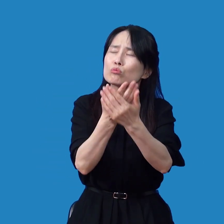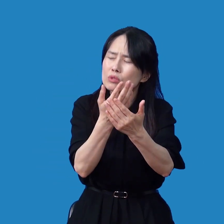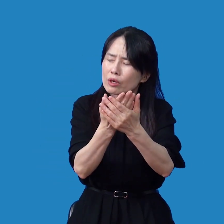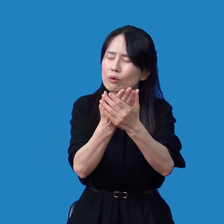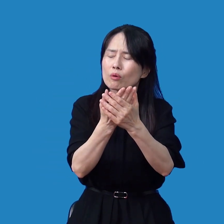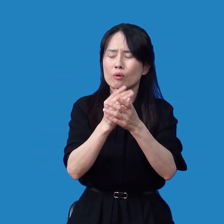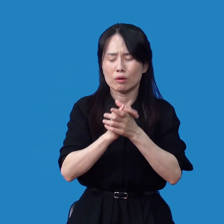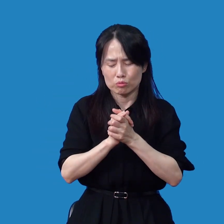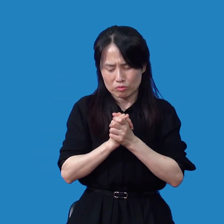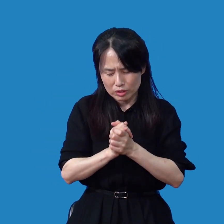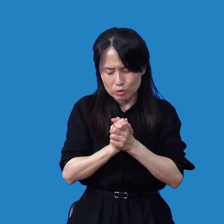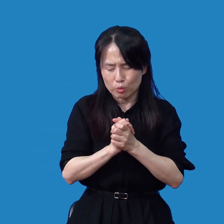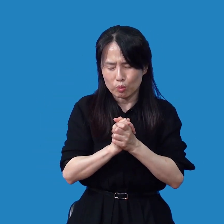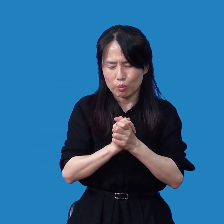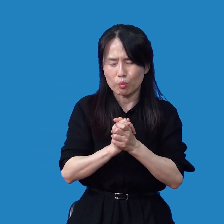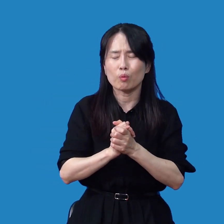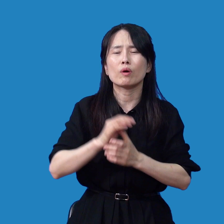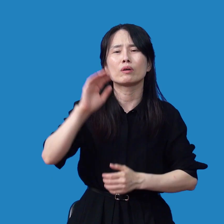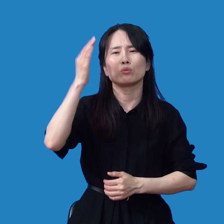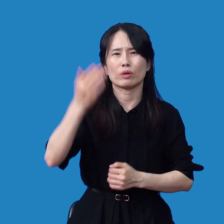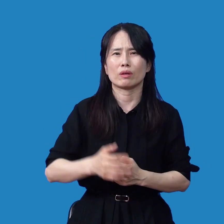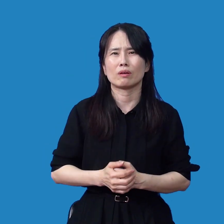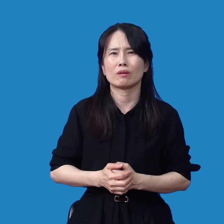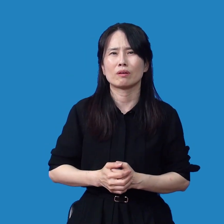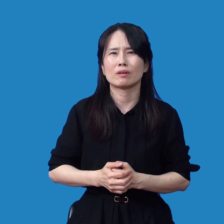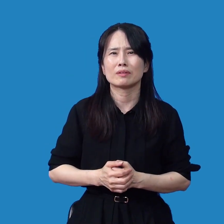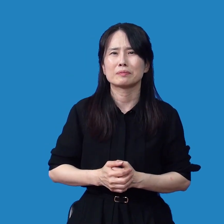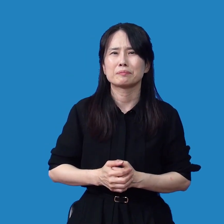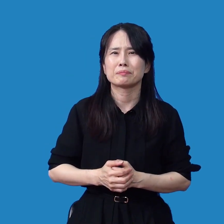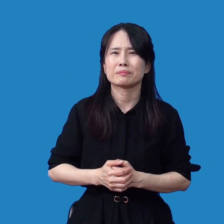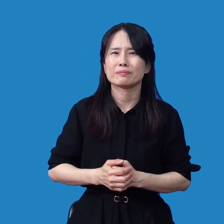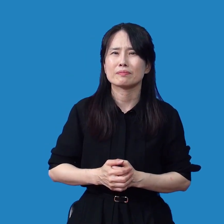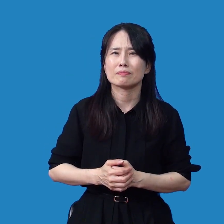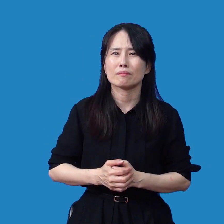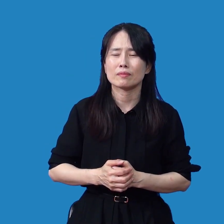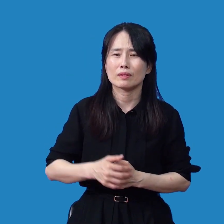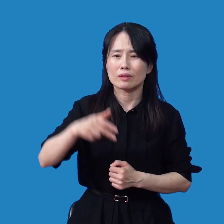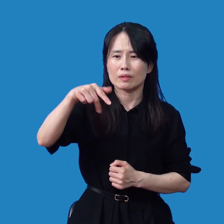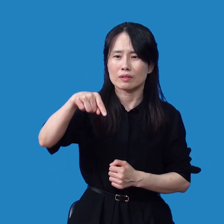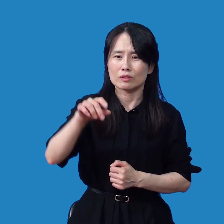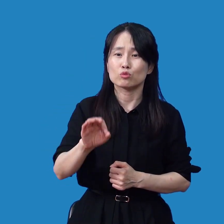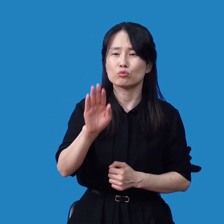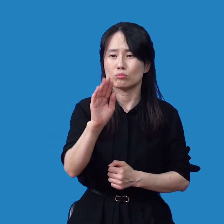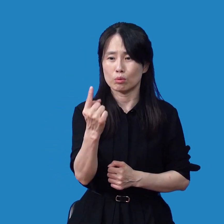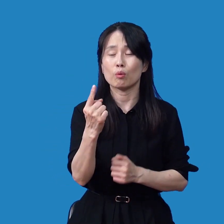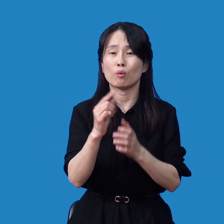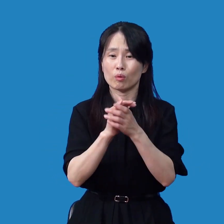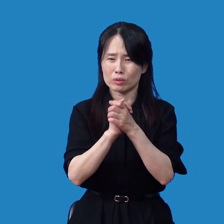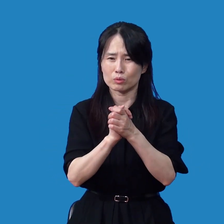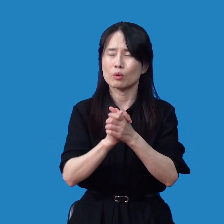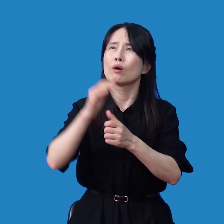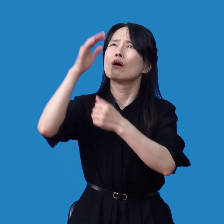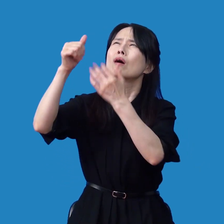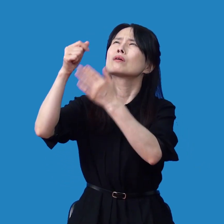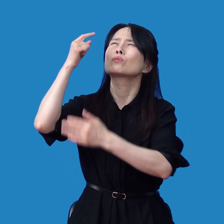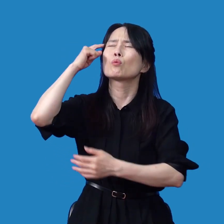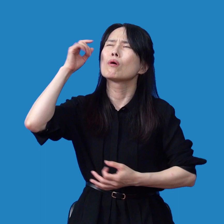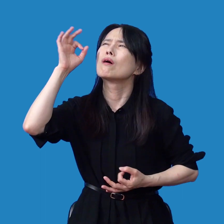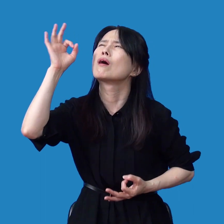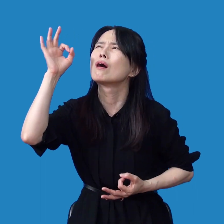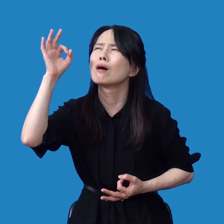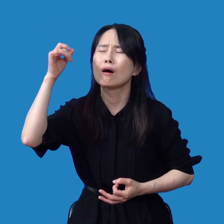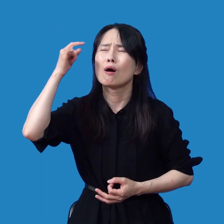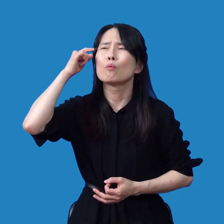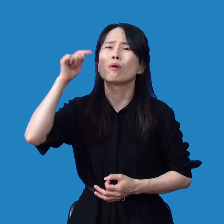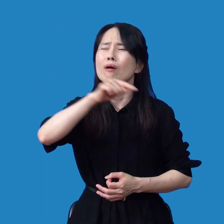그렇게 기도가 터져 나오게 됩니다. 그게 하나님을 촉발하는 것이죠. 하나님, 왜 가만히 있으십니까?